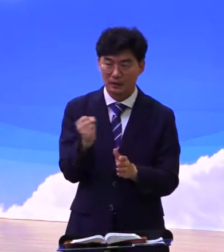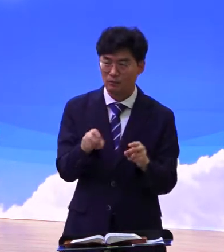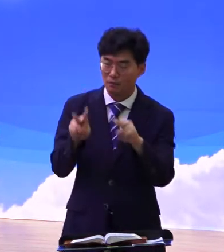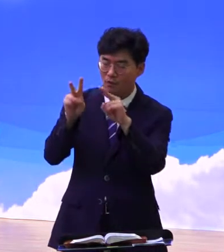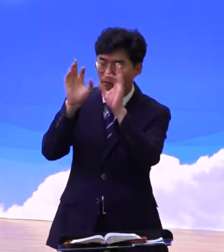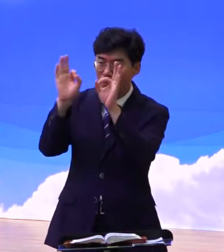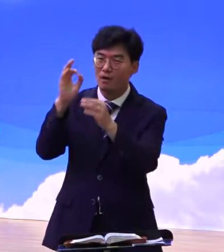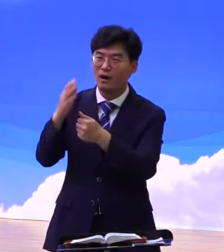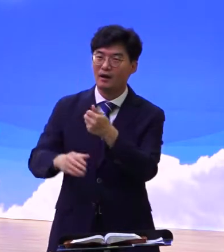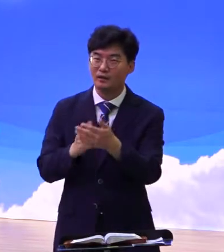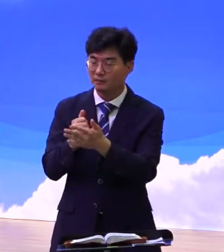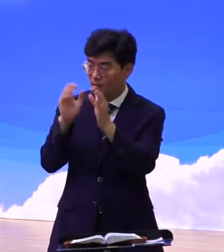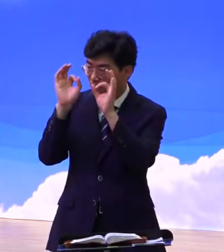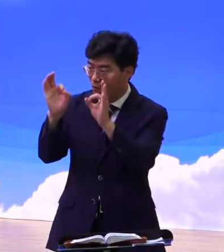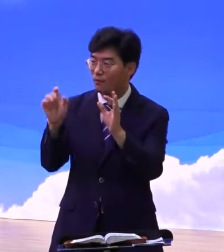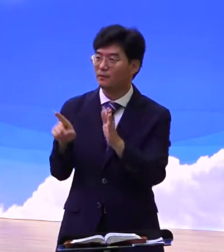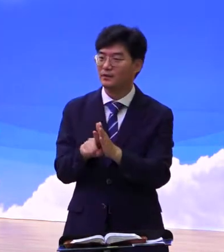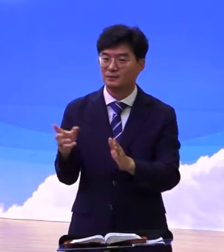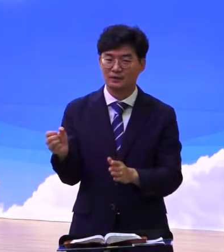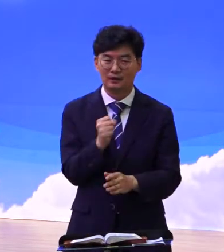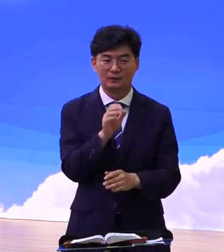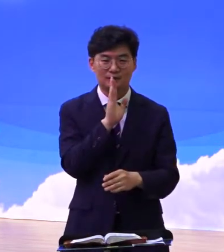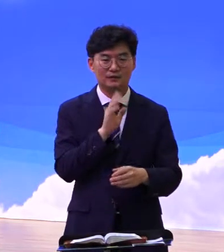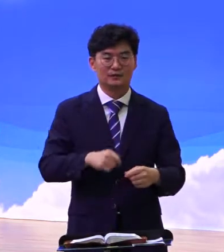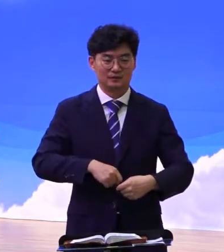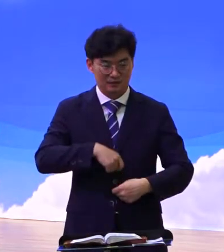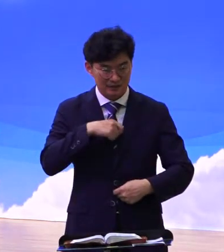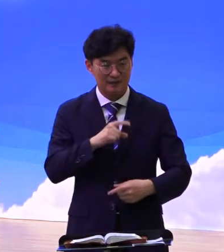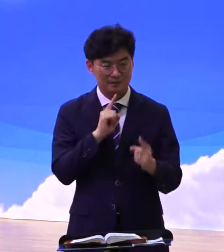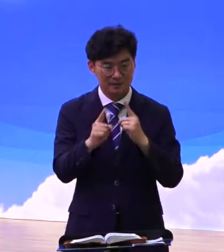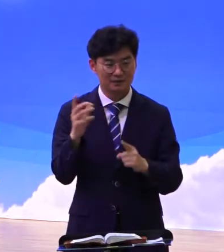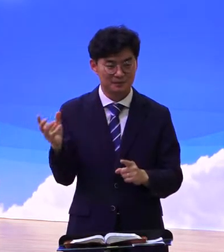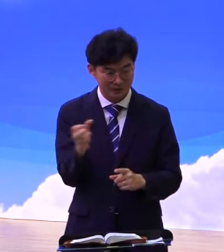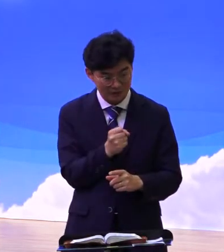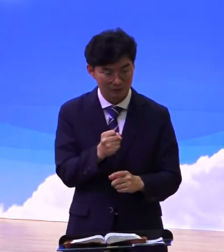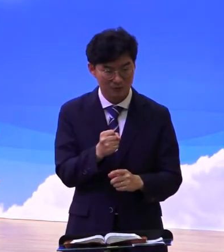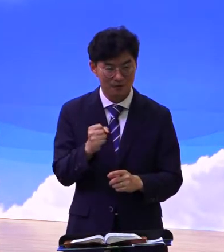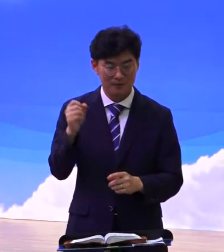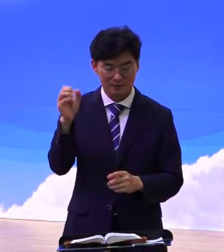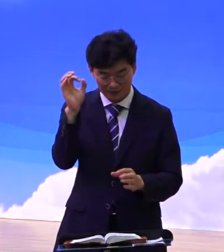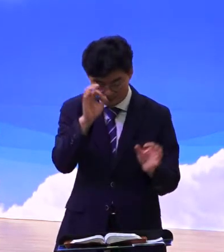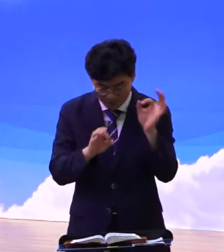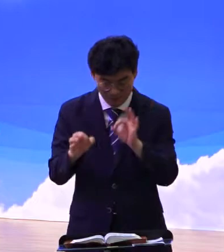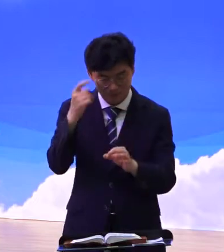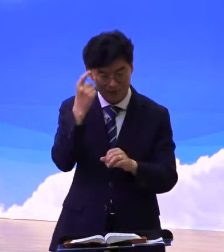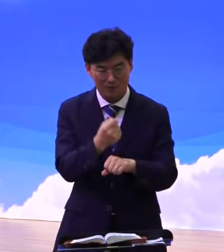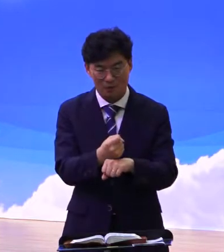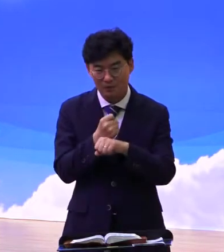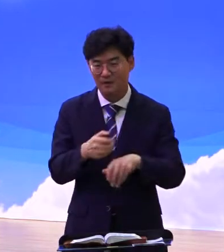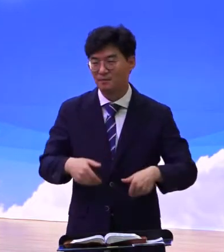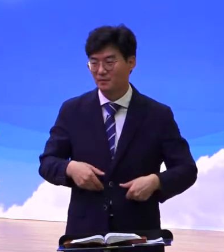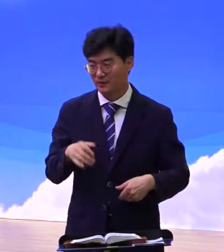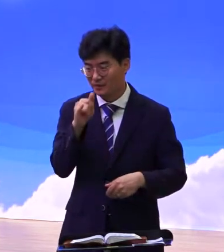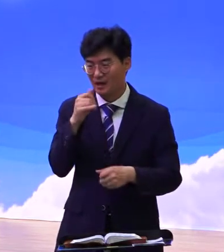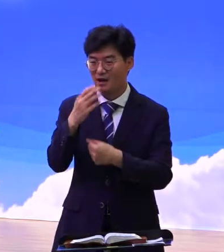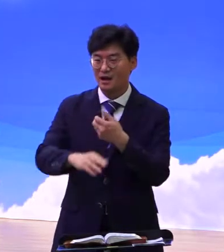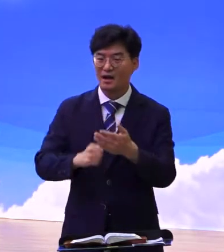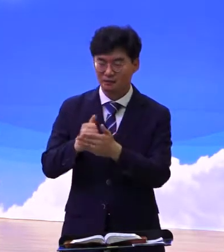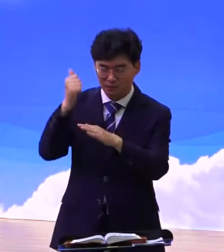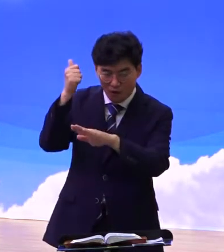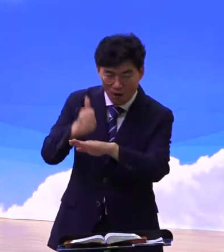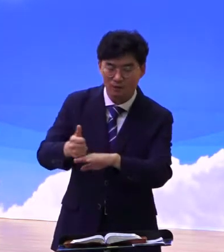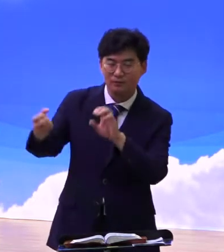하나님을 바라보시고 진리의 말씀을 찾고 붙드시기 바랍니다. 하나님께서 여러분에게 응답을 주시고 진리를